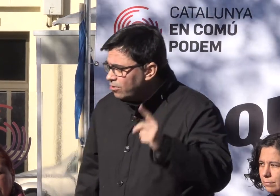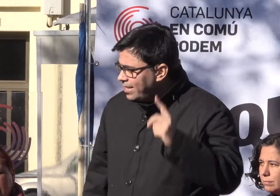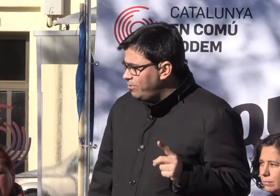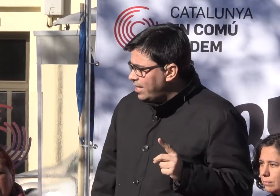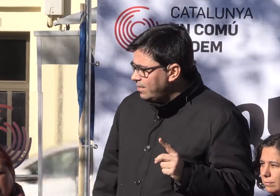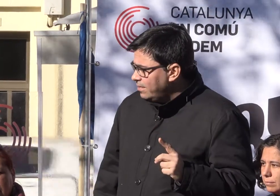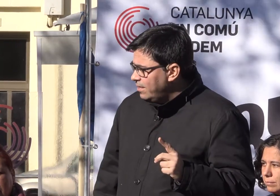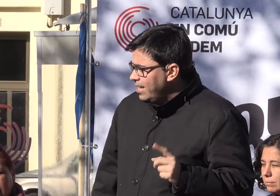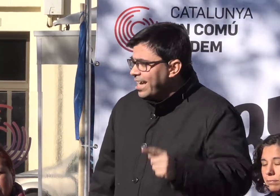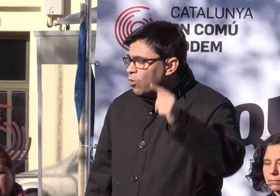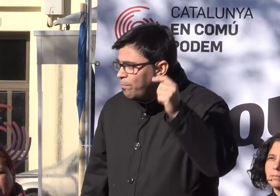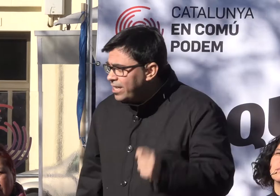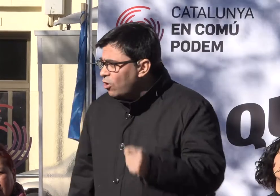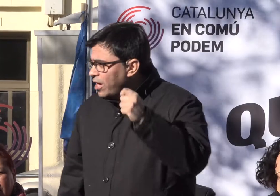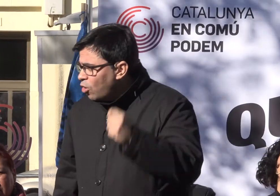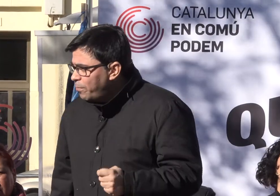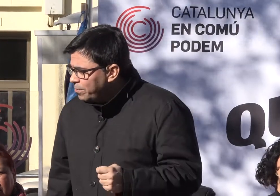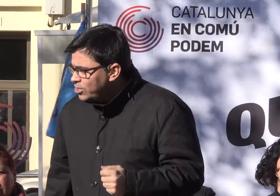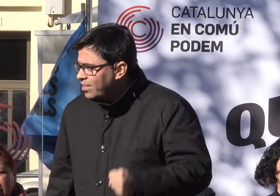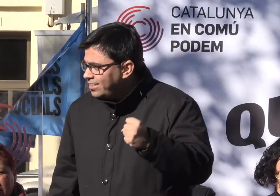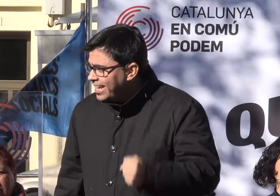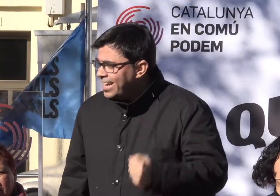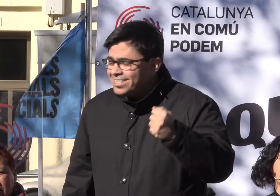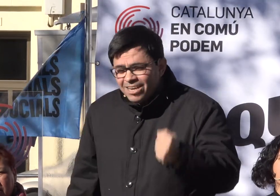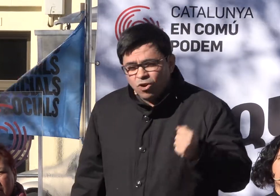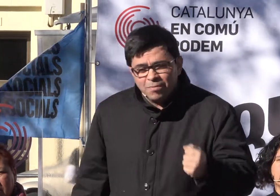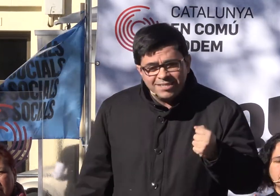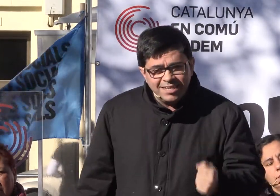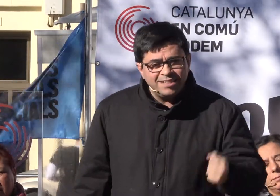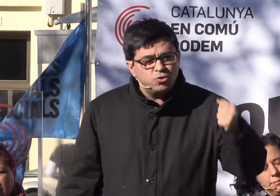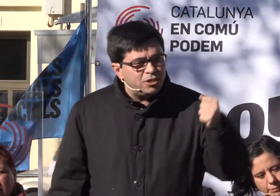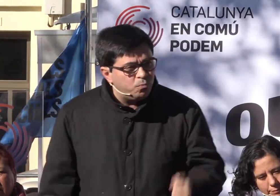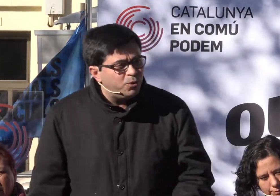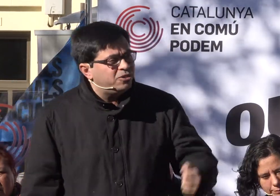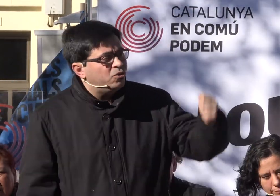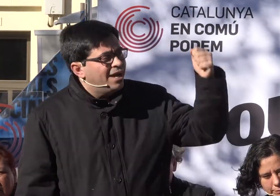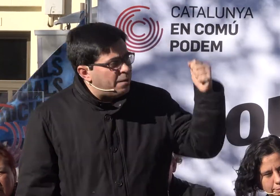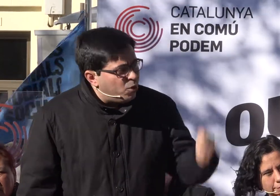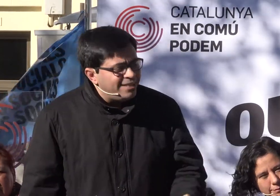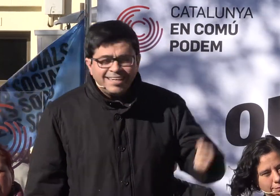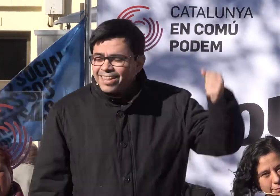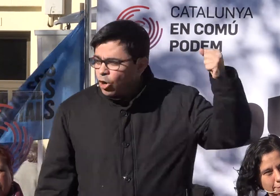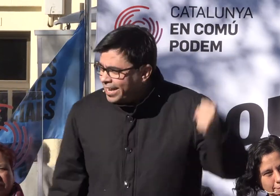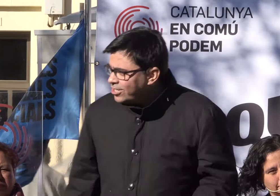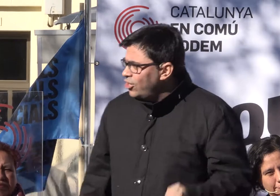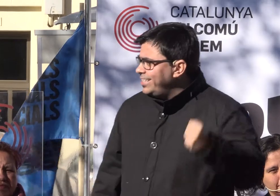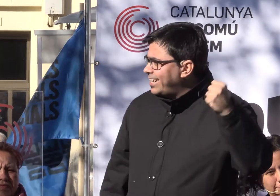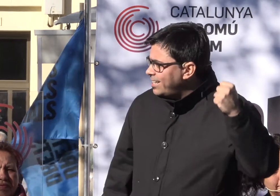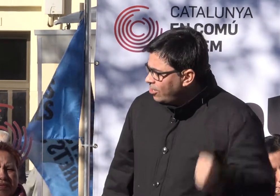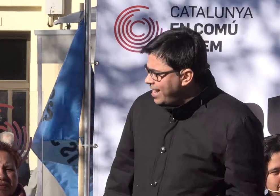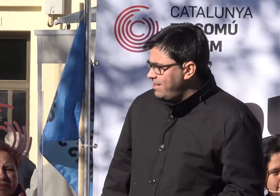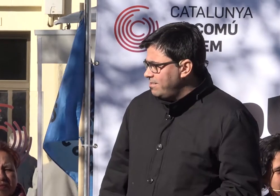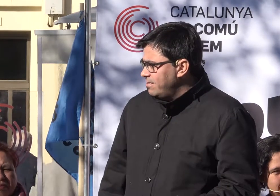de la ciudad que ha cumplido con el compromiso de destinar el 0 7 de su presupuesto a políticas de cooperación